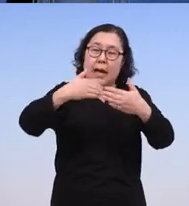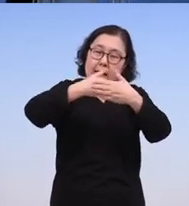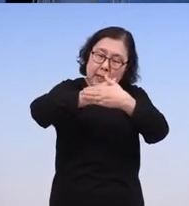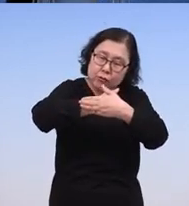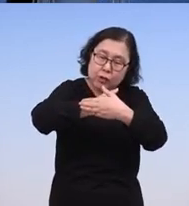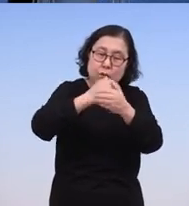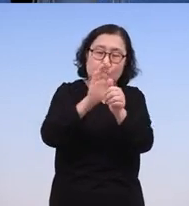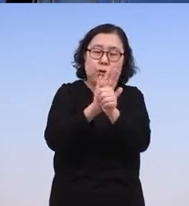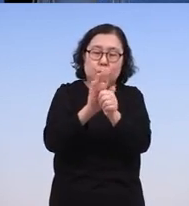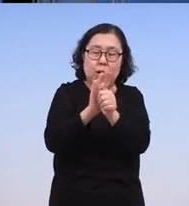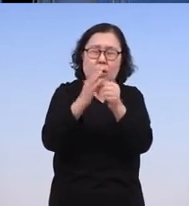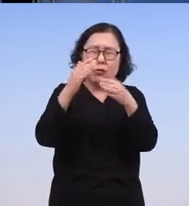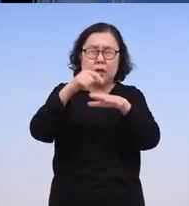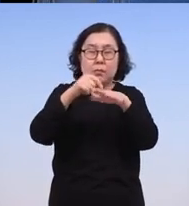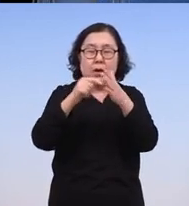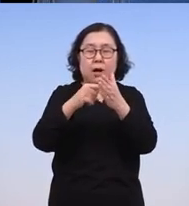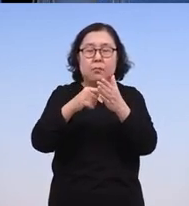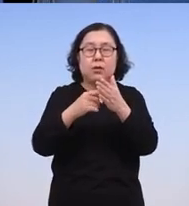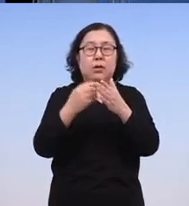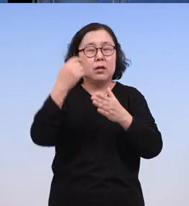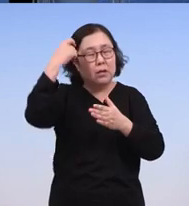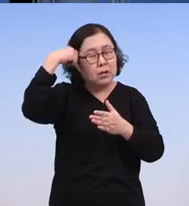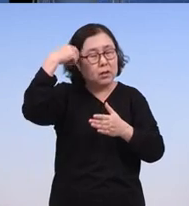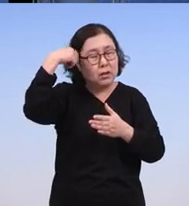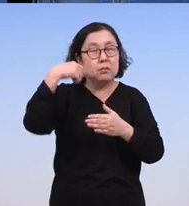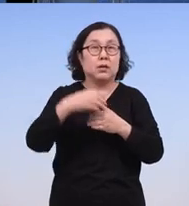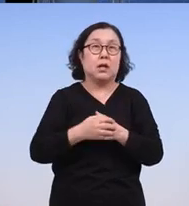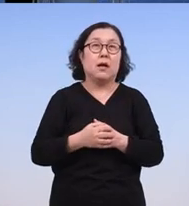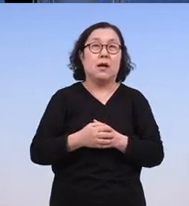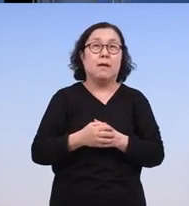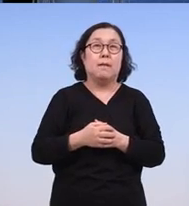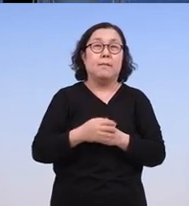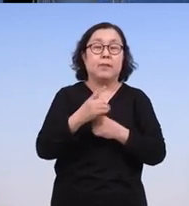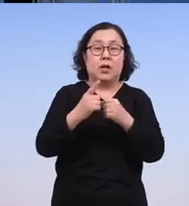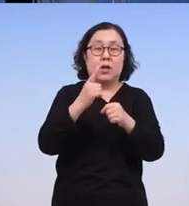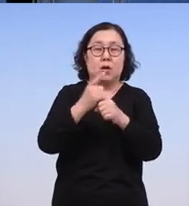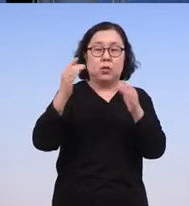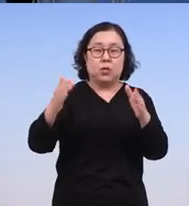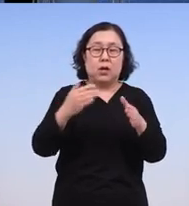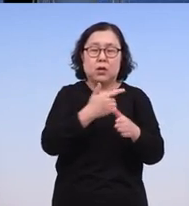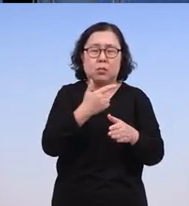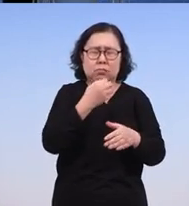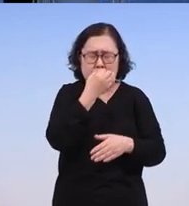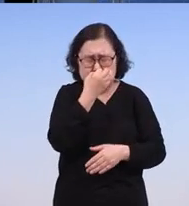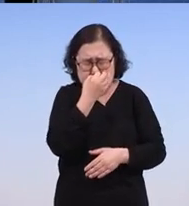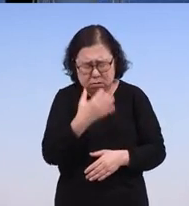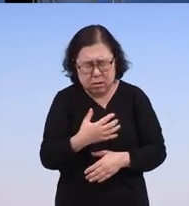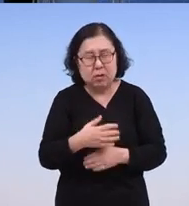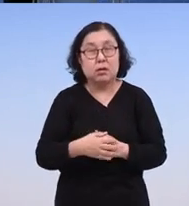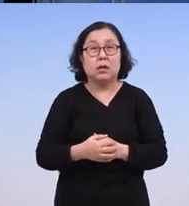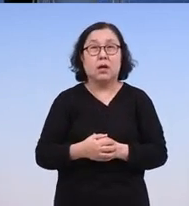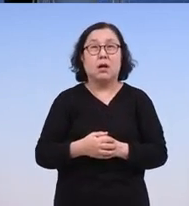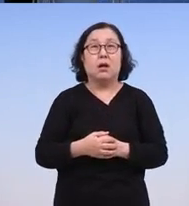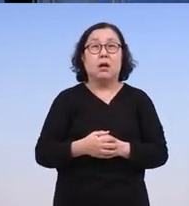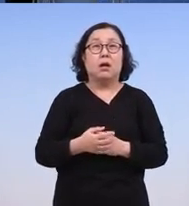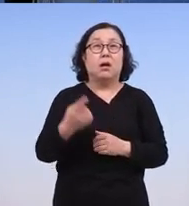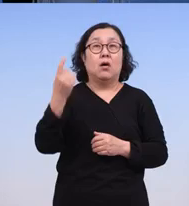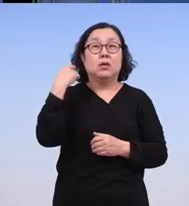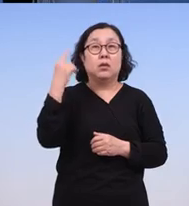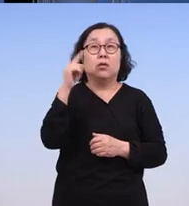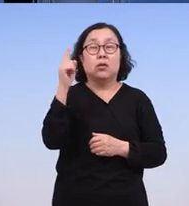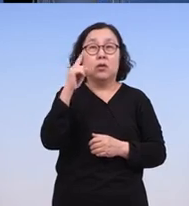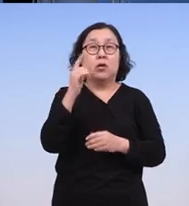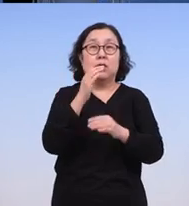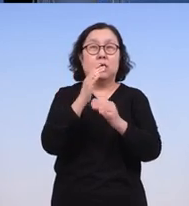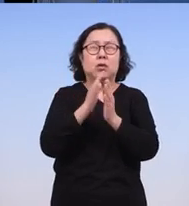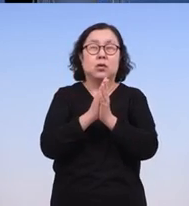주시는 마음을 느낄 수 있었습니다. 이분이 왜 눈물을 펑펑 흘렸다고요? 지난 한 해 너무 힘들었는데